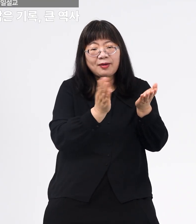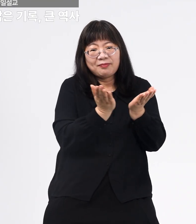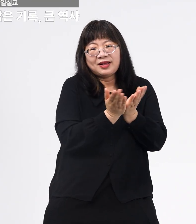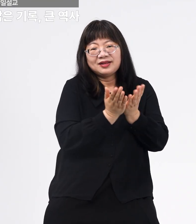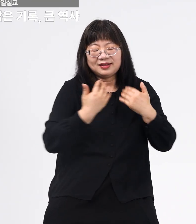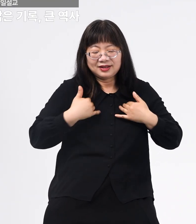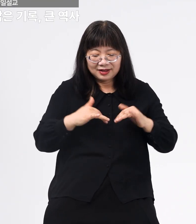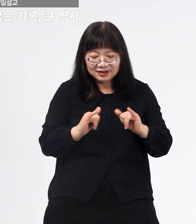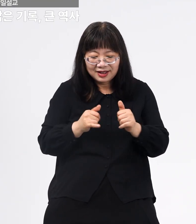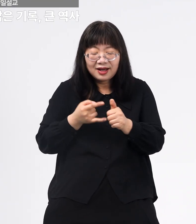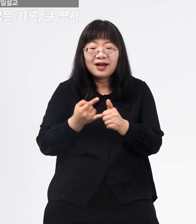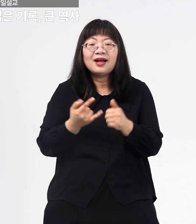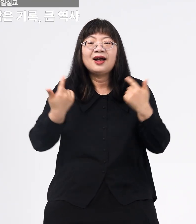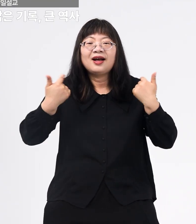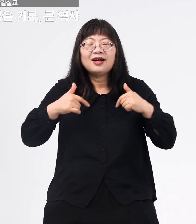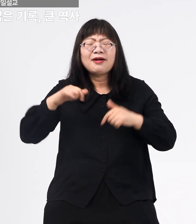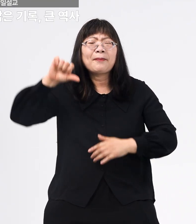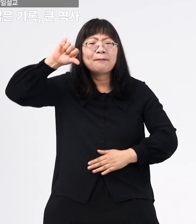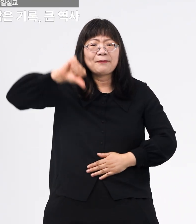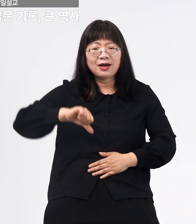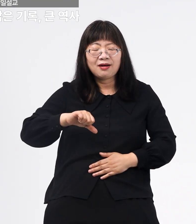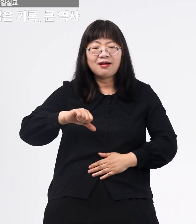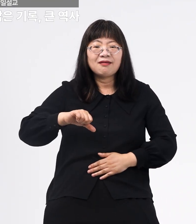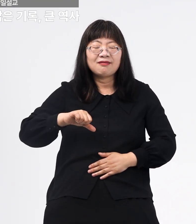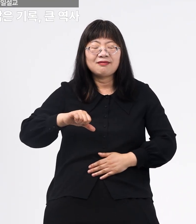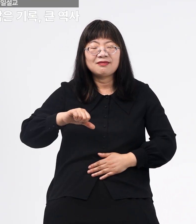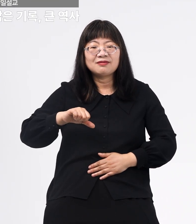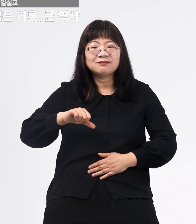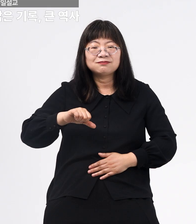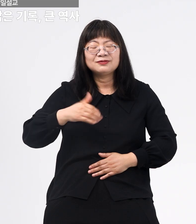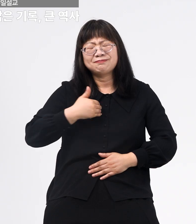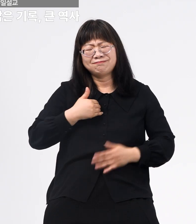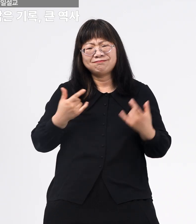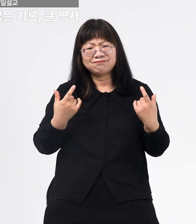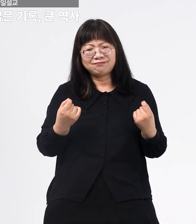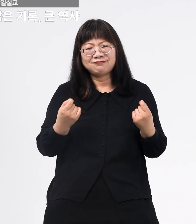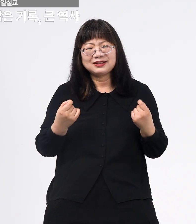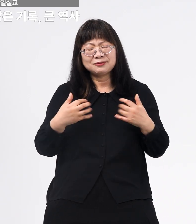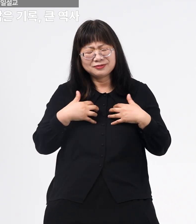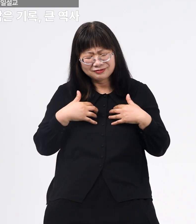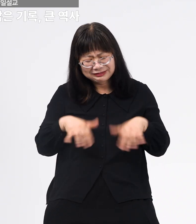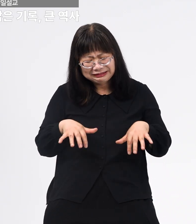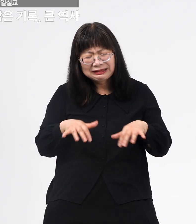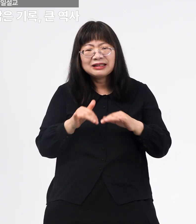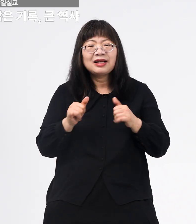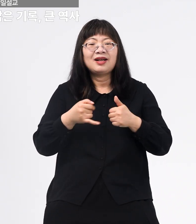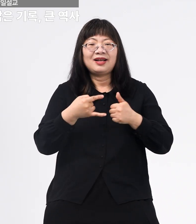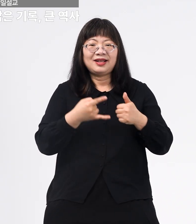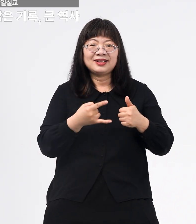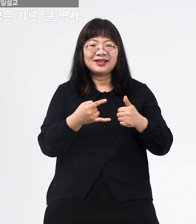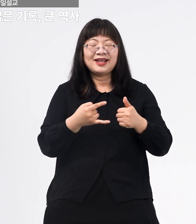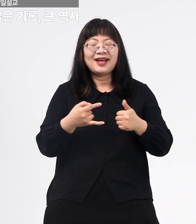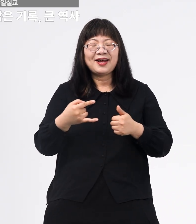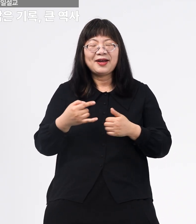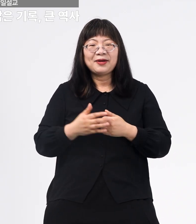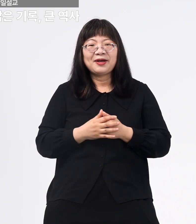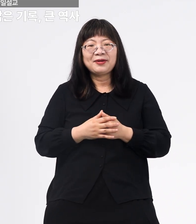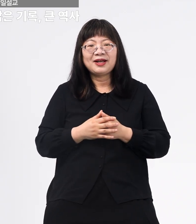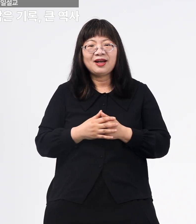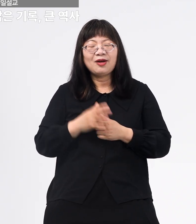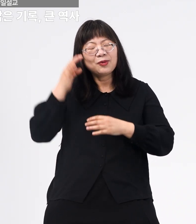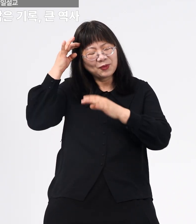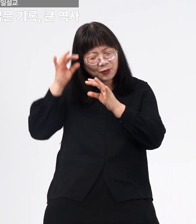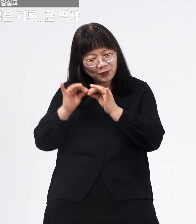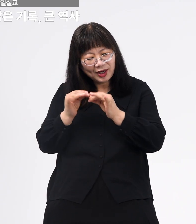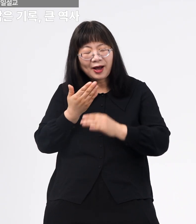약자들에게, 늘 실패하는 저 같은 사람들에게 굉장히 깊은 공감을